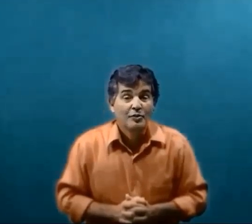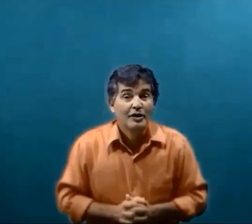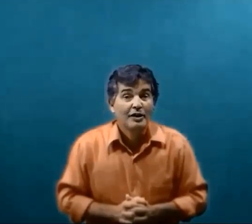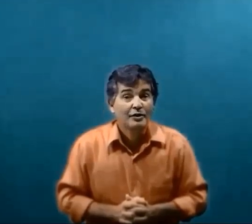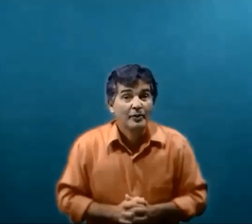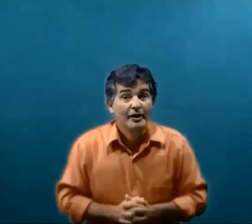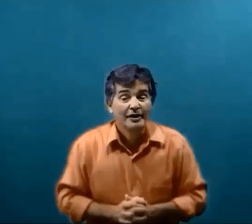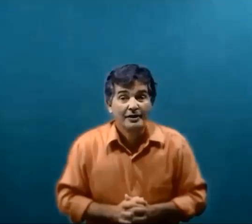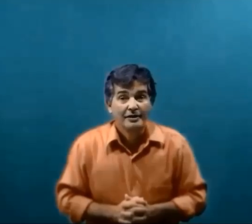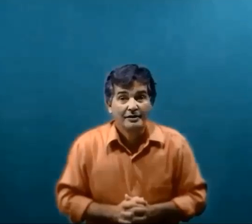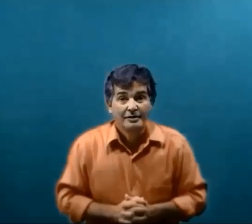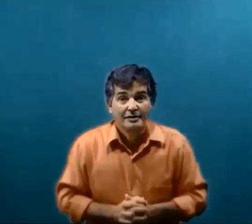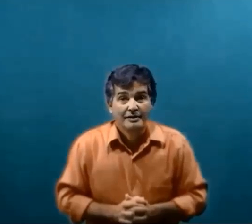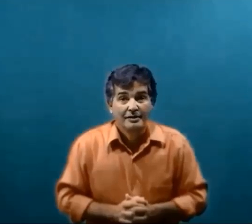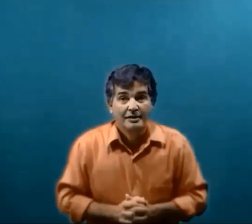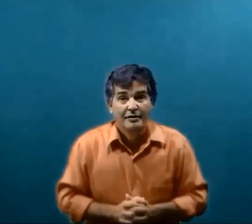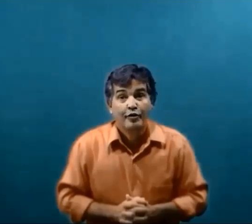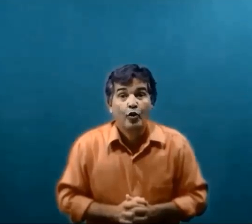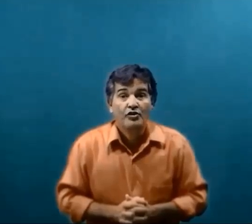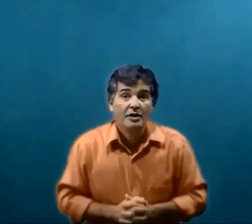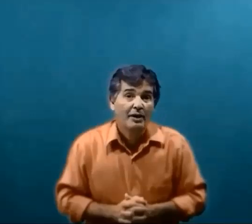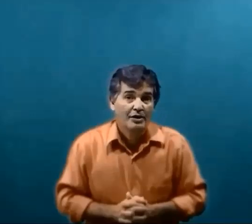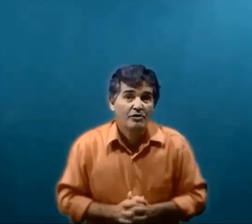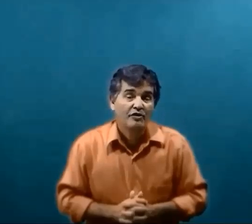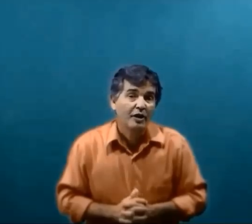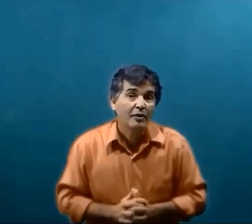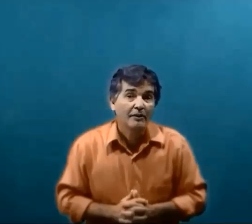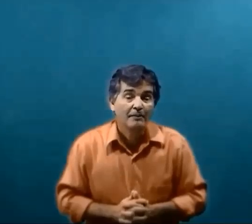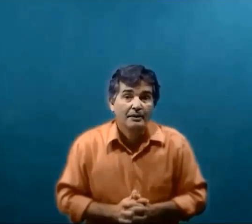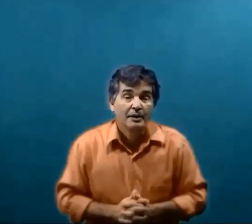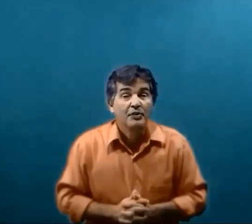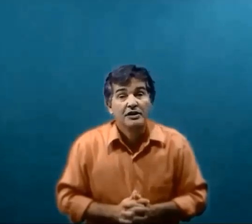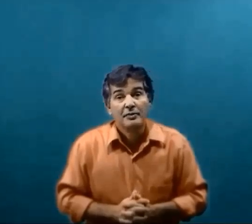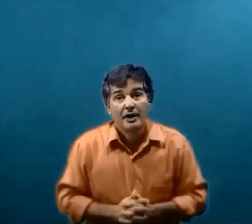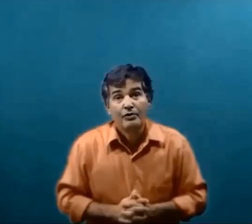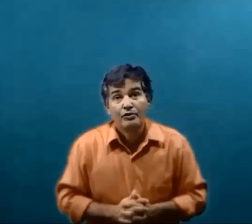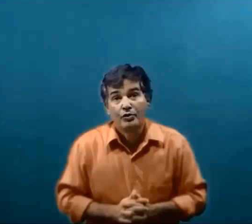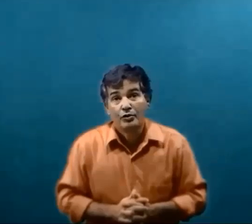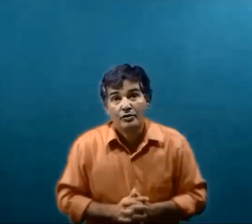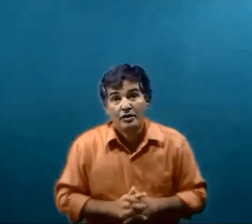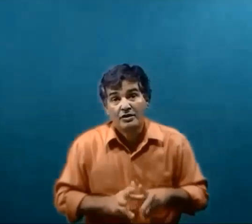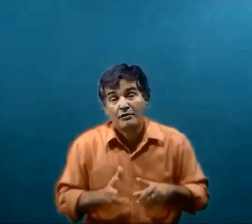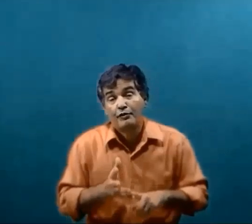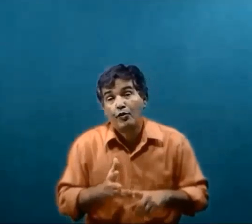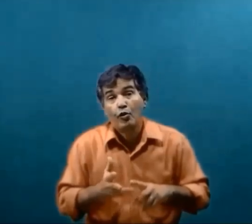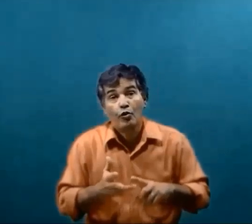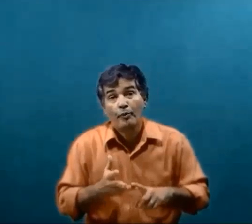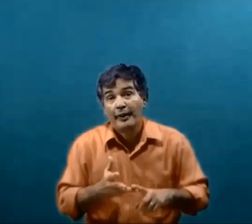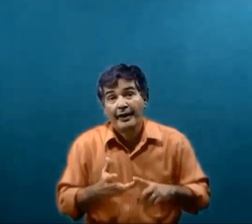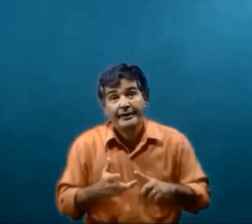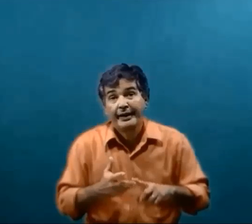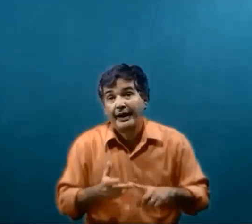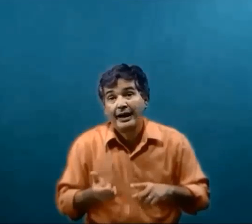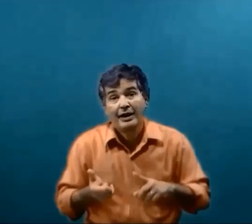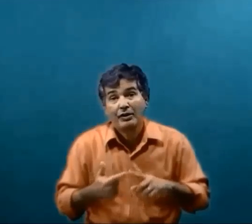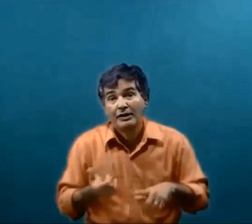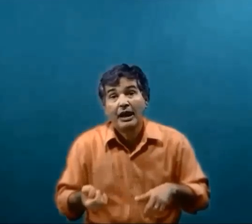explicando para ele que a flor tinha macho e fêmea. Depois ele perguntou, se fogo, pedra, água,